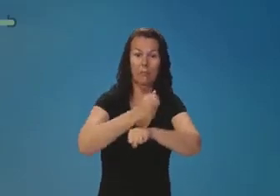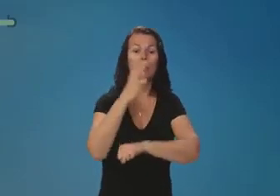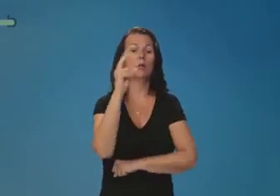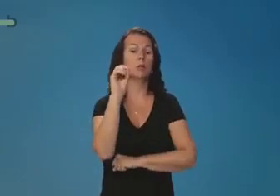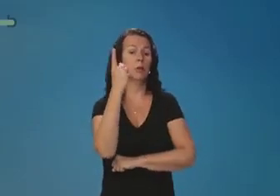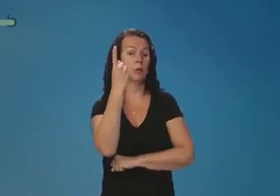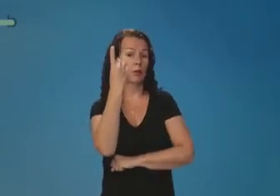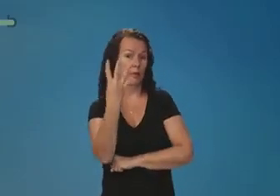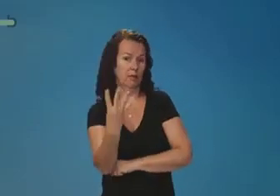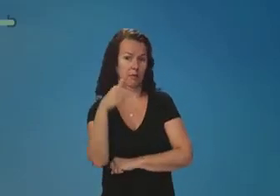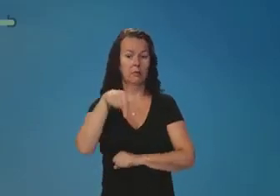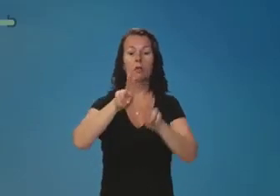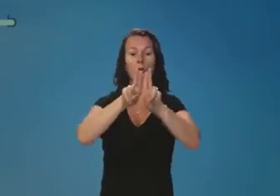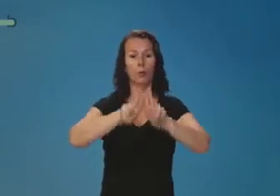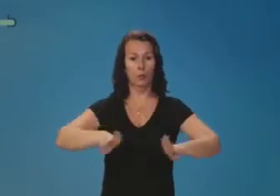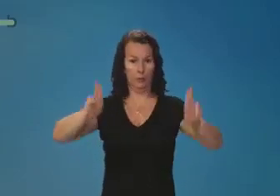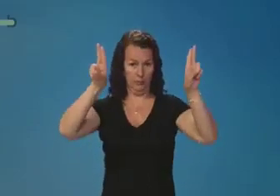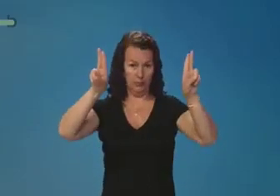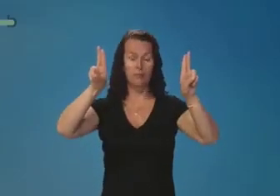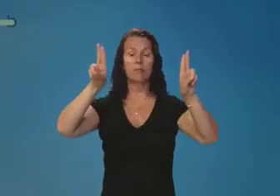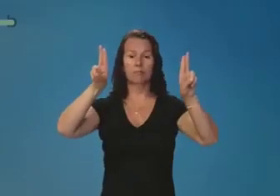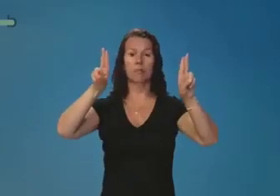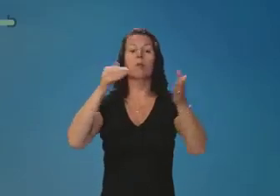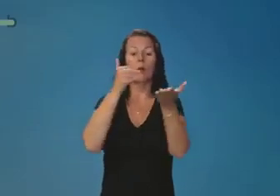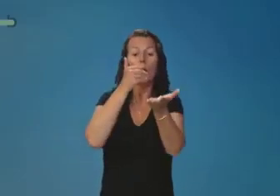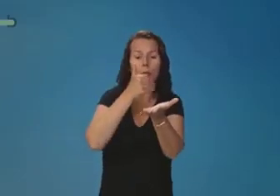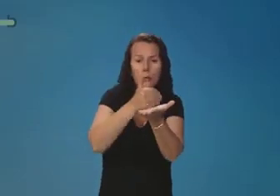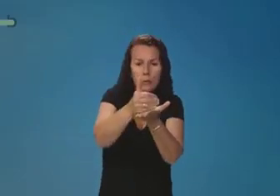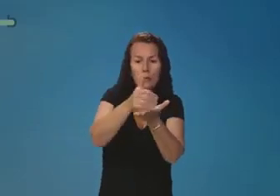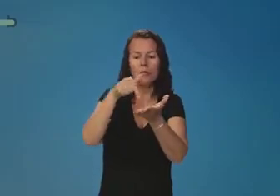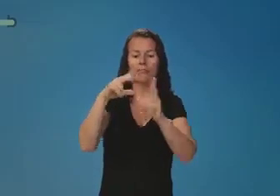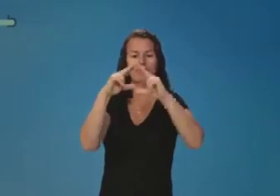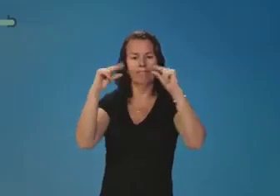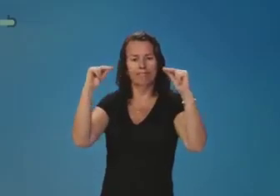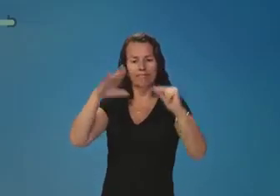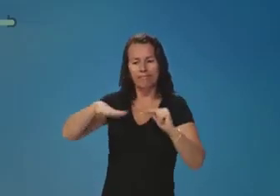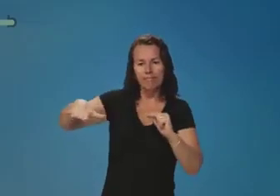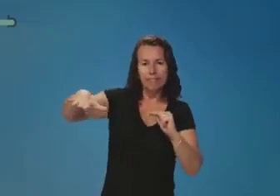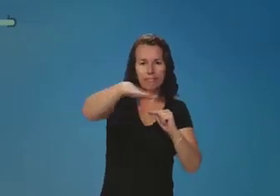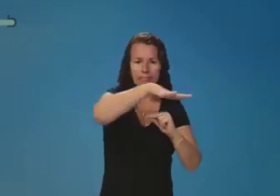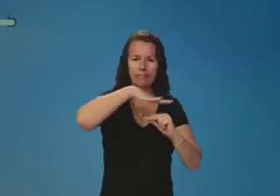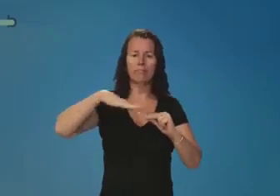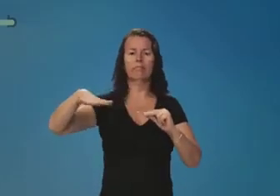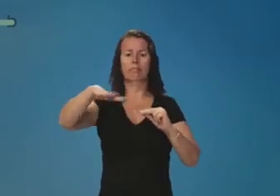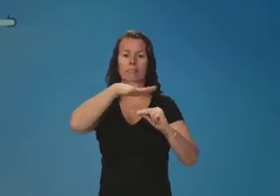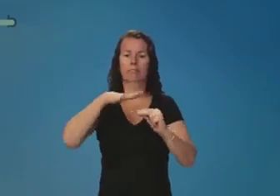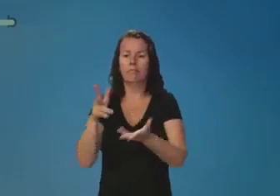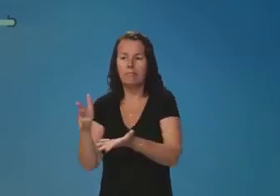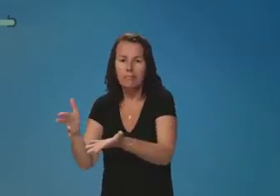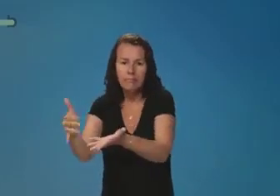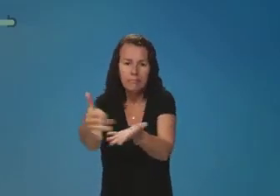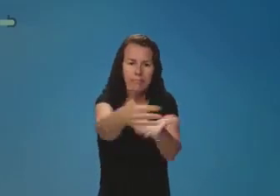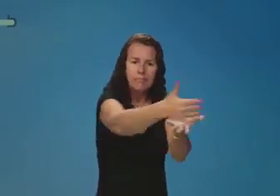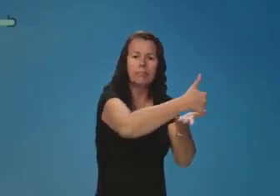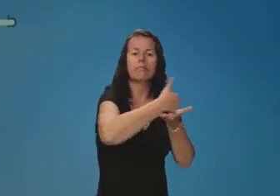de 2014 na Universidade Federal de Santa Catarina. A princípio, os participantes selecionados